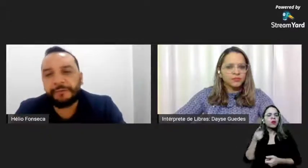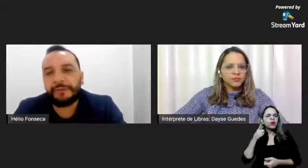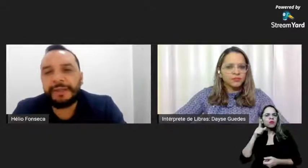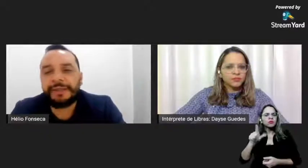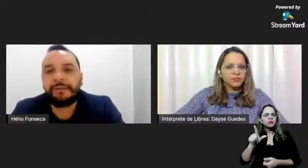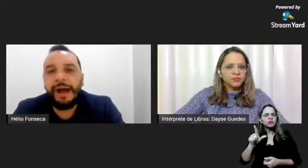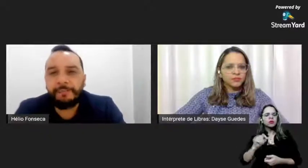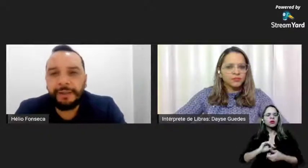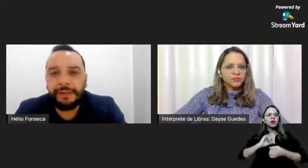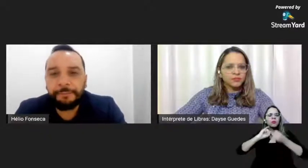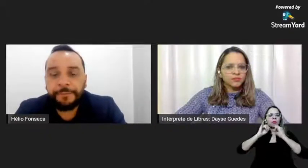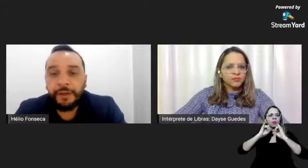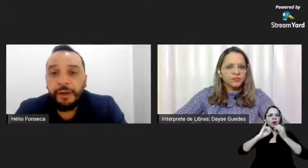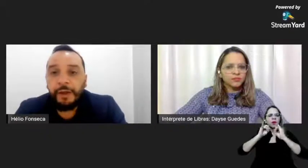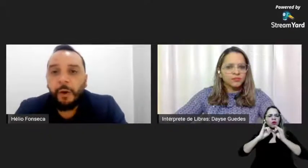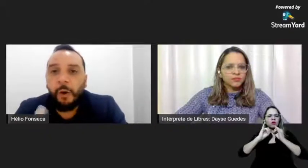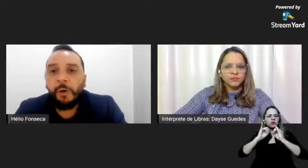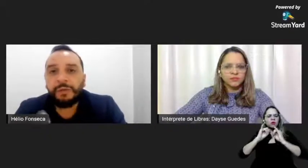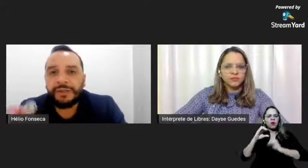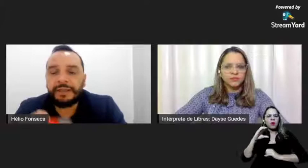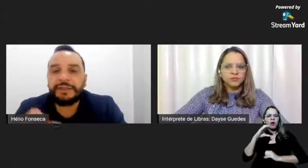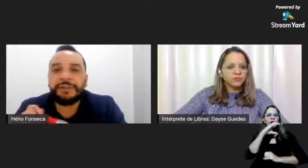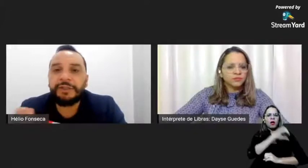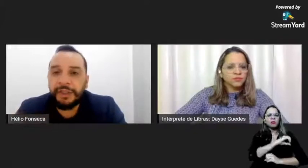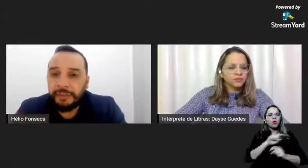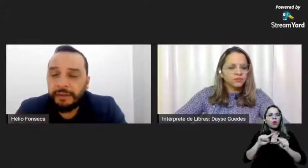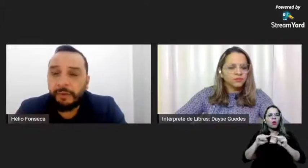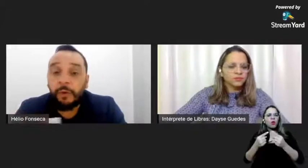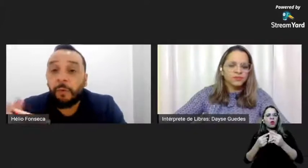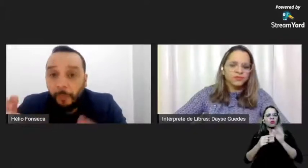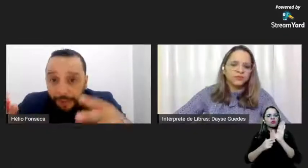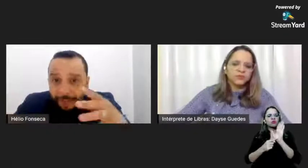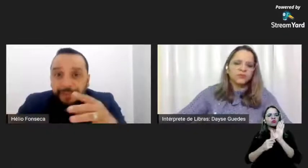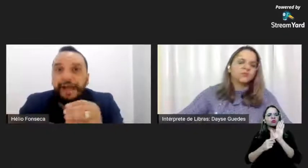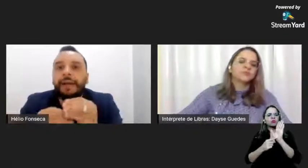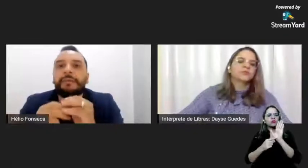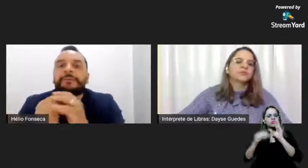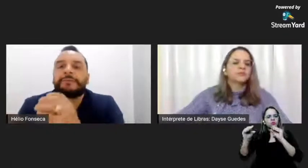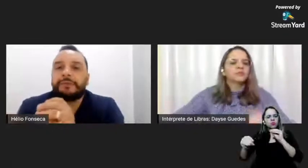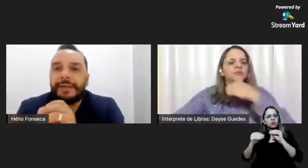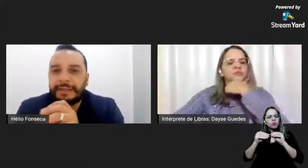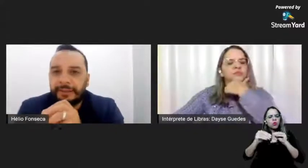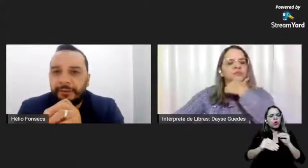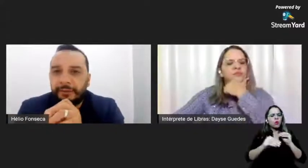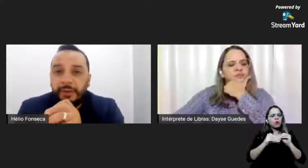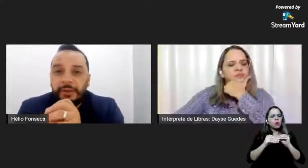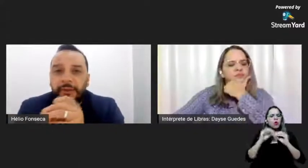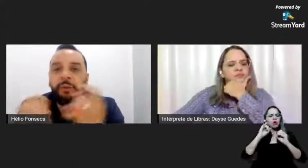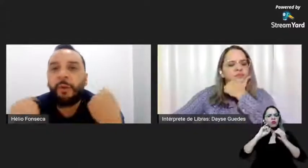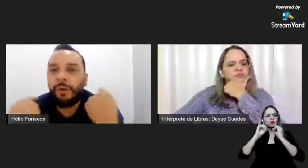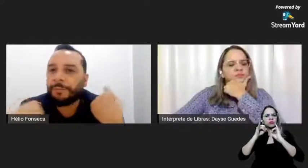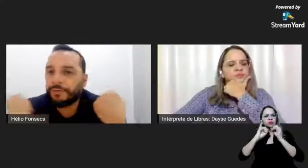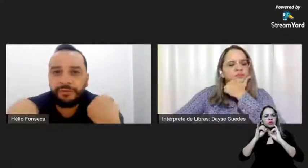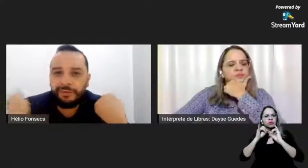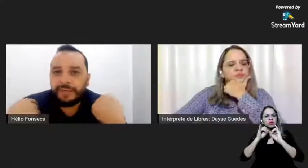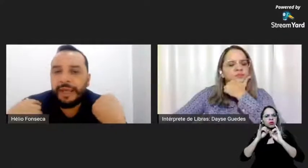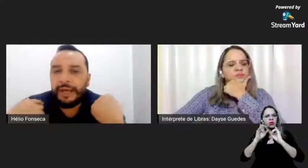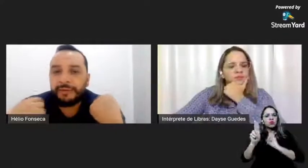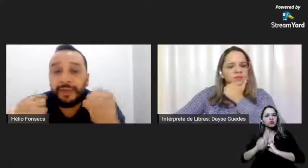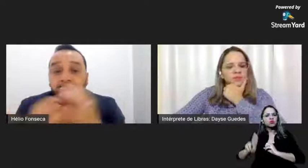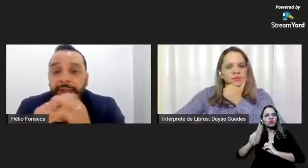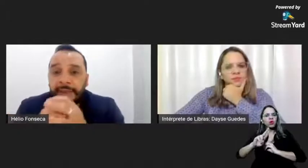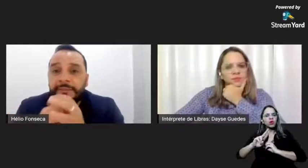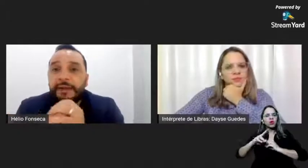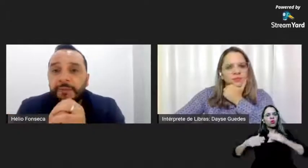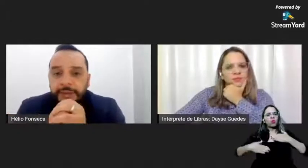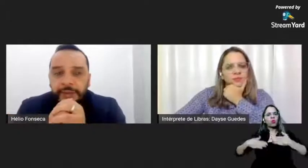uma informação rápida ou transmitir ou complementar uma informação no corpo do